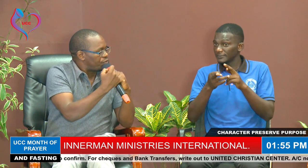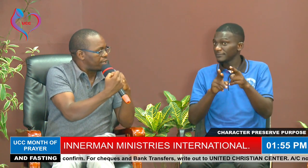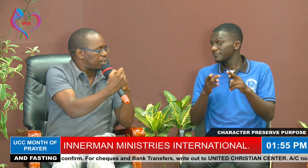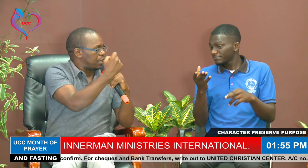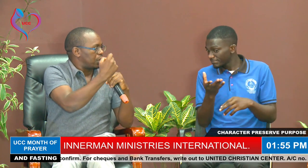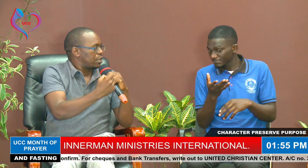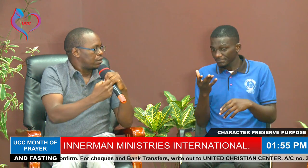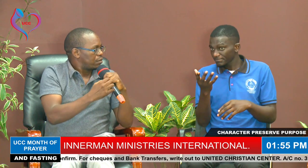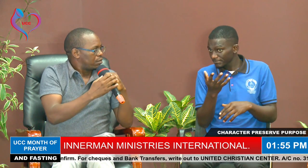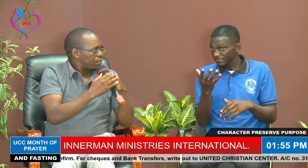of testing.